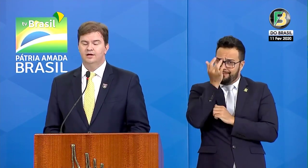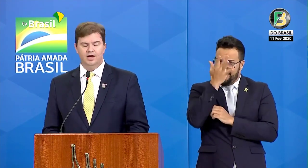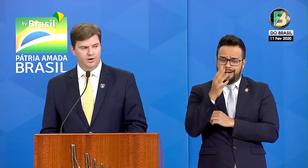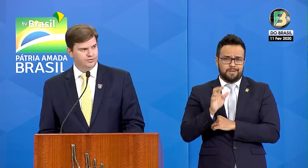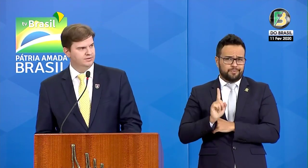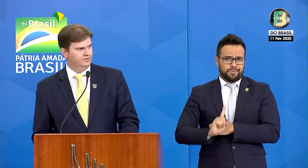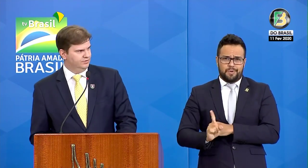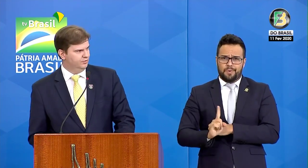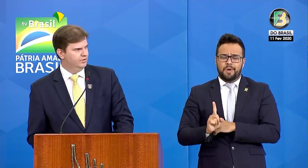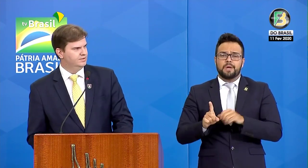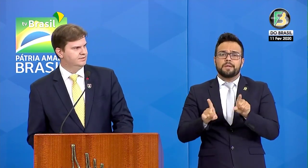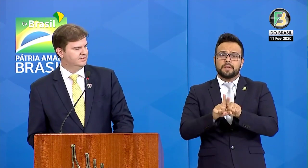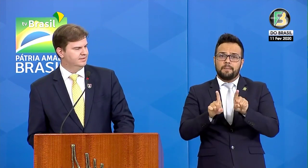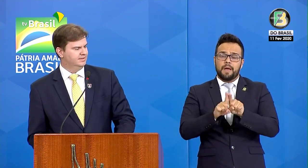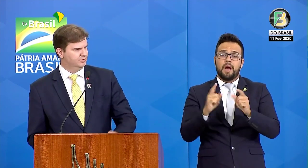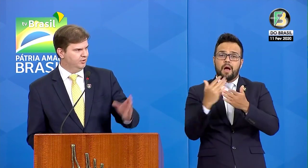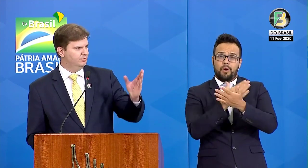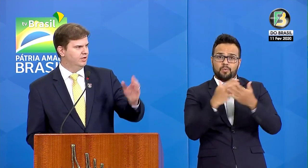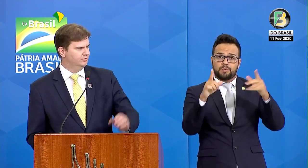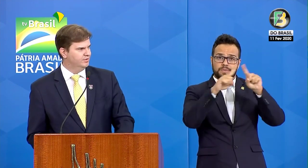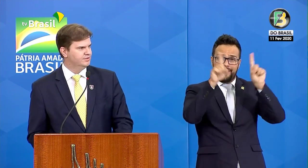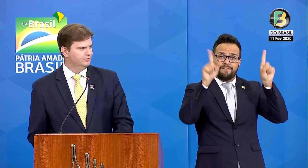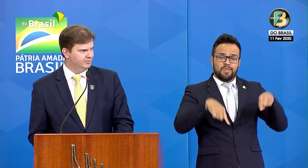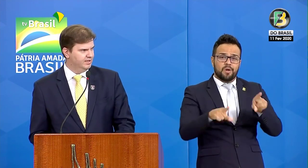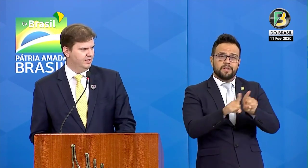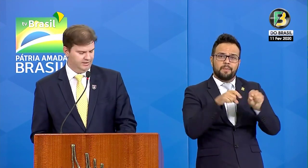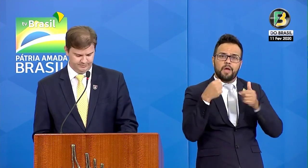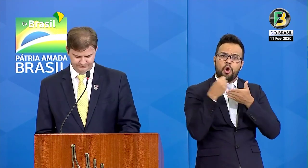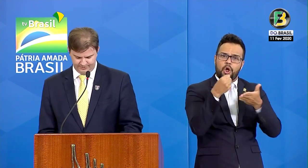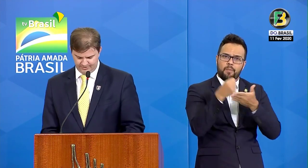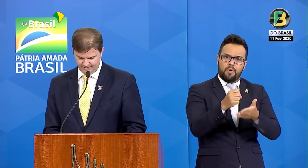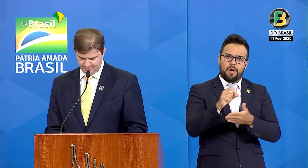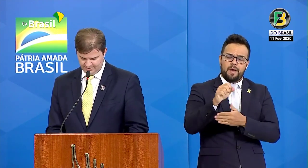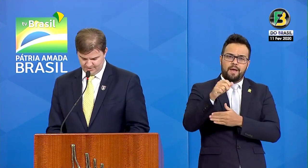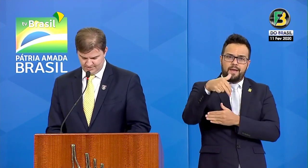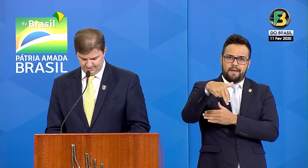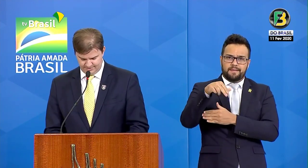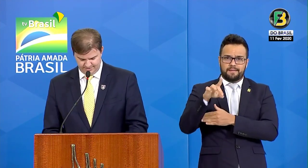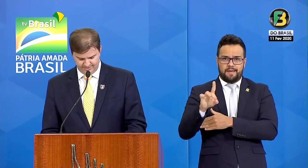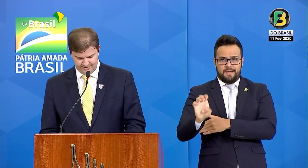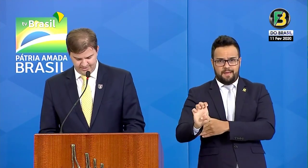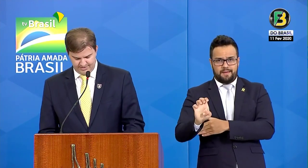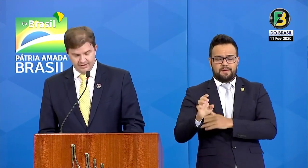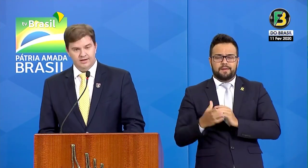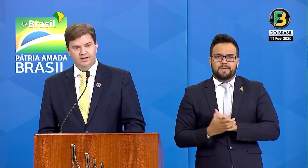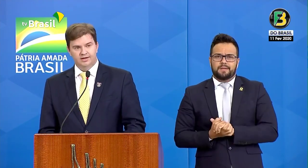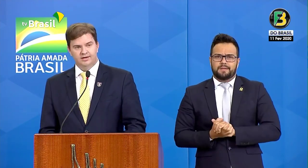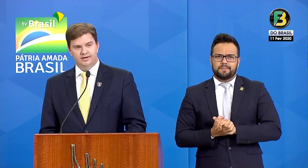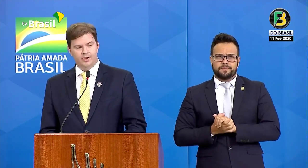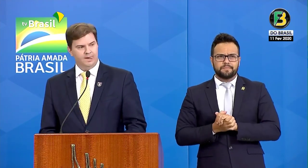mas aos servidores e colaboradores do MDR.